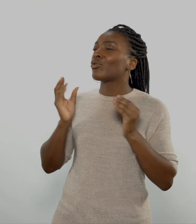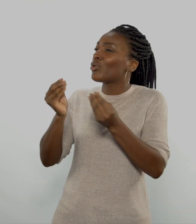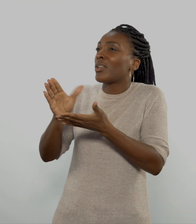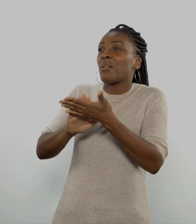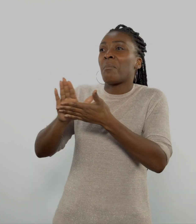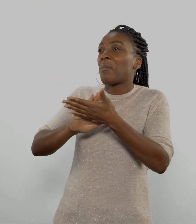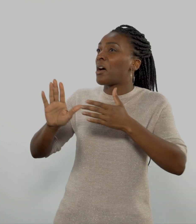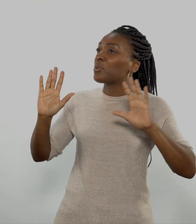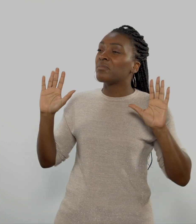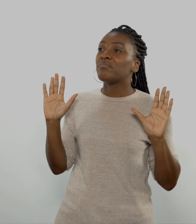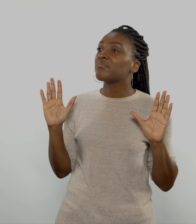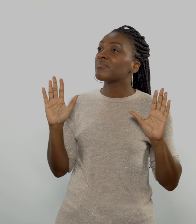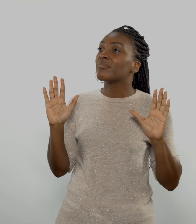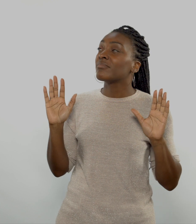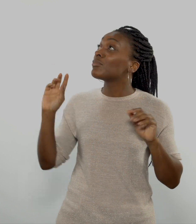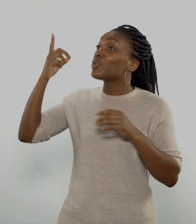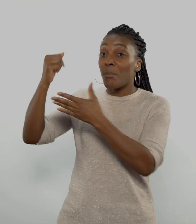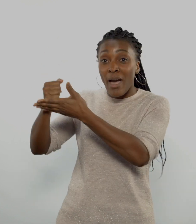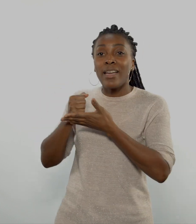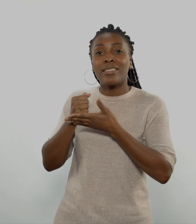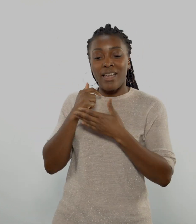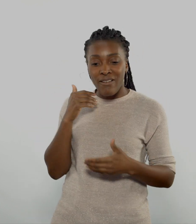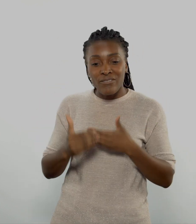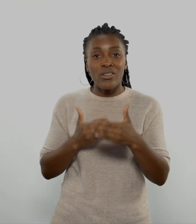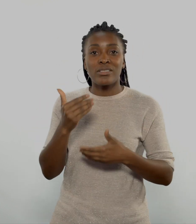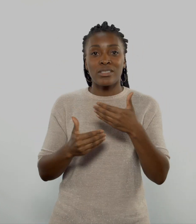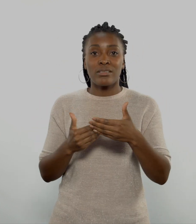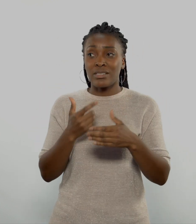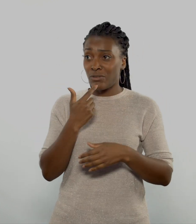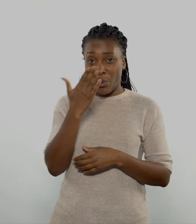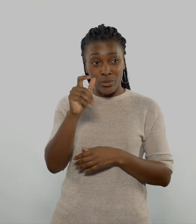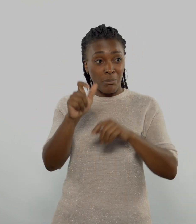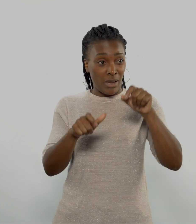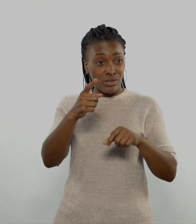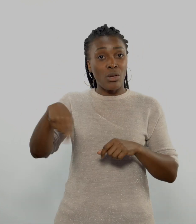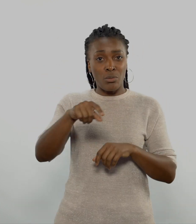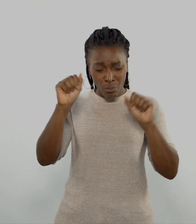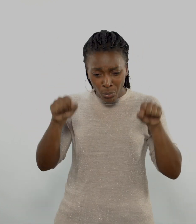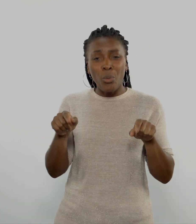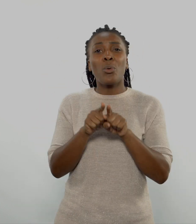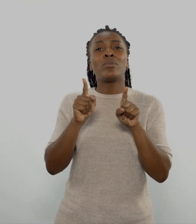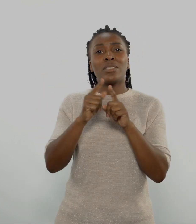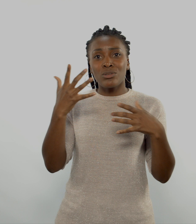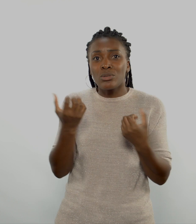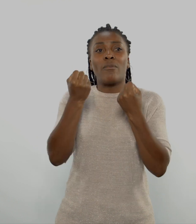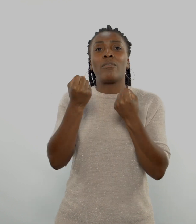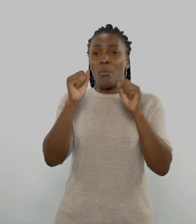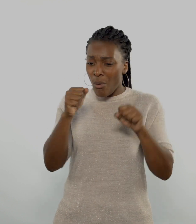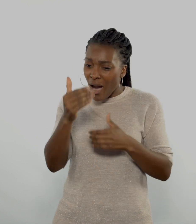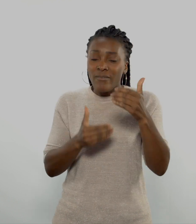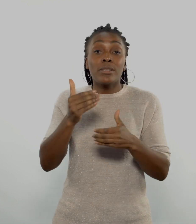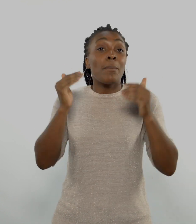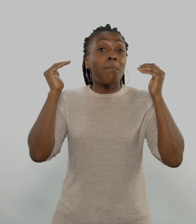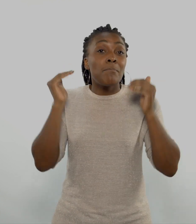pardonne. Si Dieu m'a aidé à avancer, si j'ai pu m'en sortir, c'est-à-dire que d'autres personnes aussi peuvent en sortir et peuvent avancer